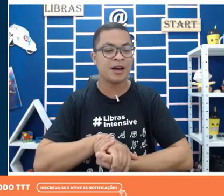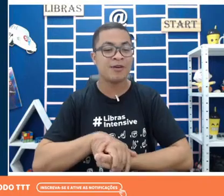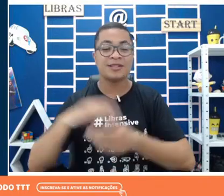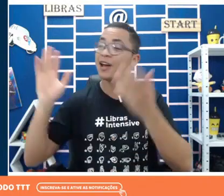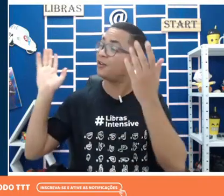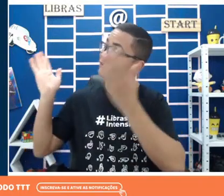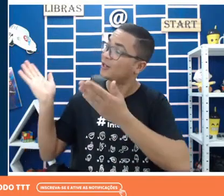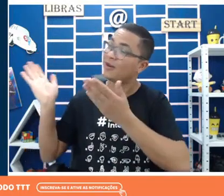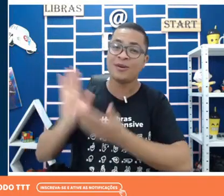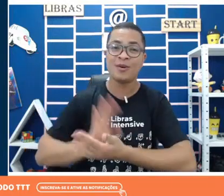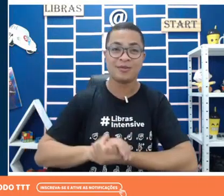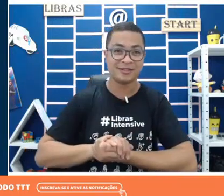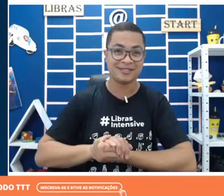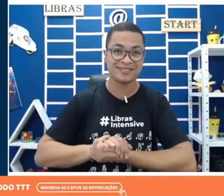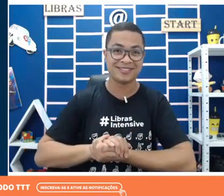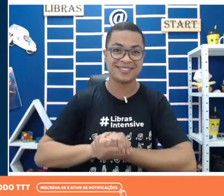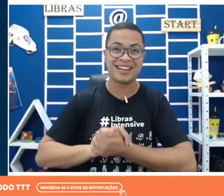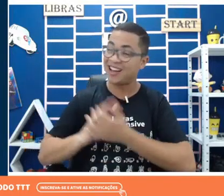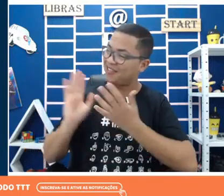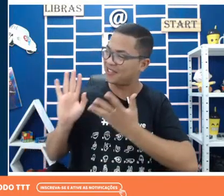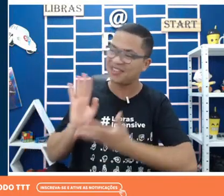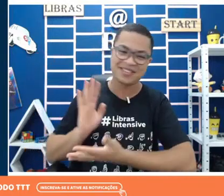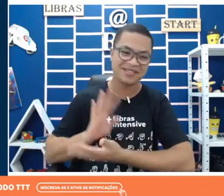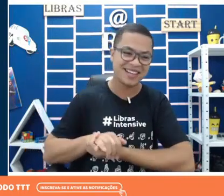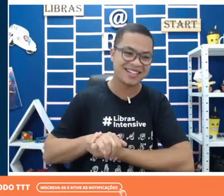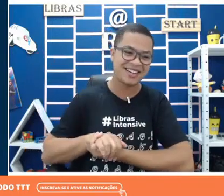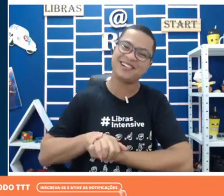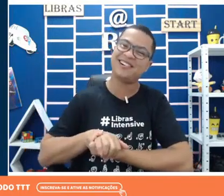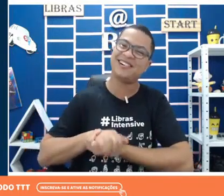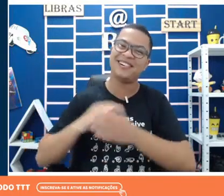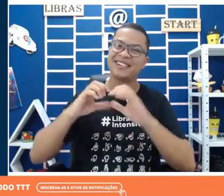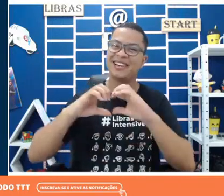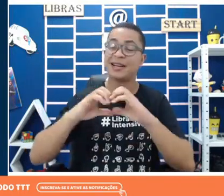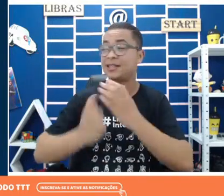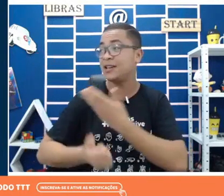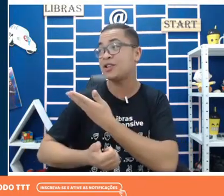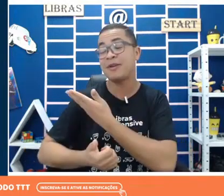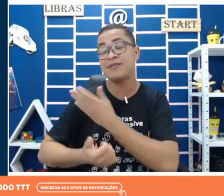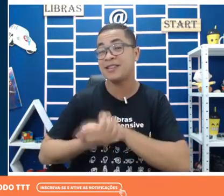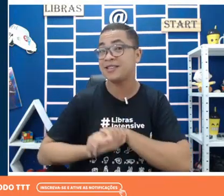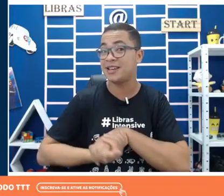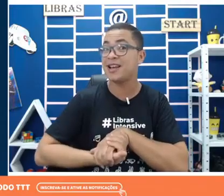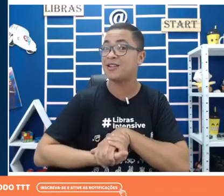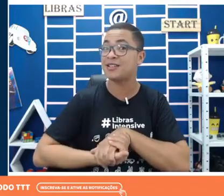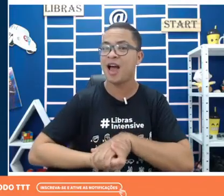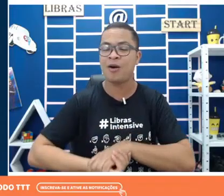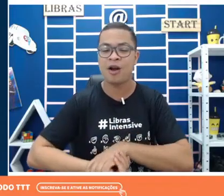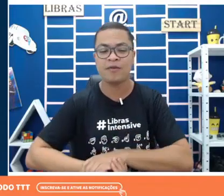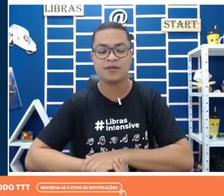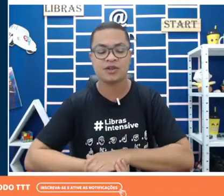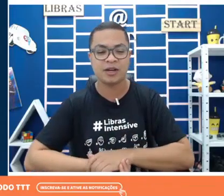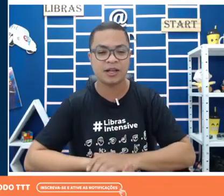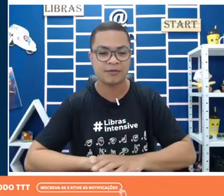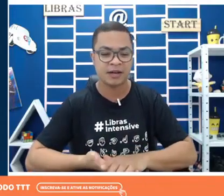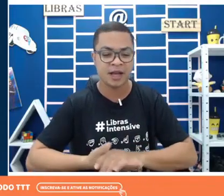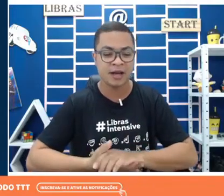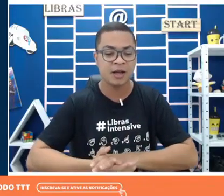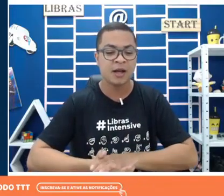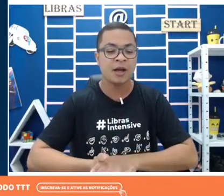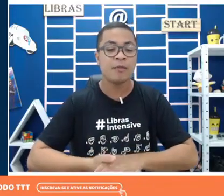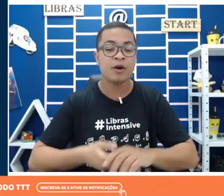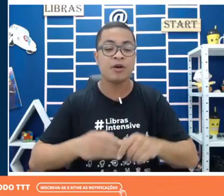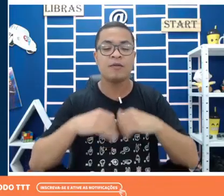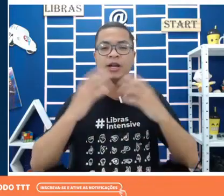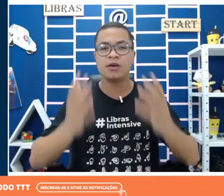bom? Gostaram do visual novo? Legal o visual novo, né, gente? Ó, que gracinha, só pra vocês aí na nossa aula ao vivo de toda quinta-feira,